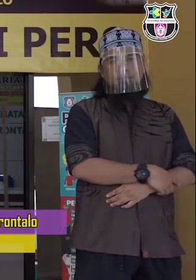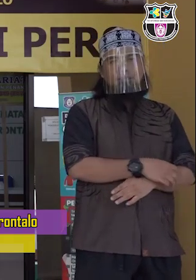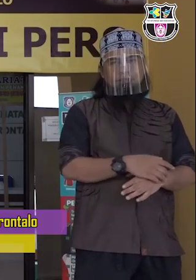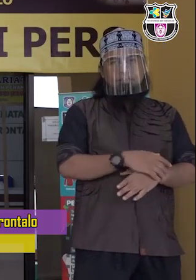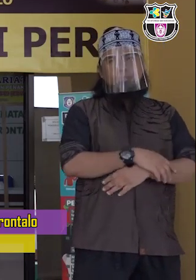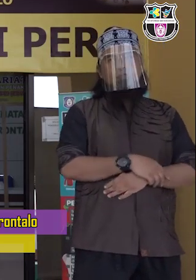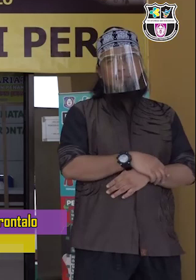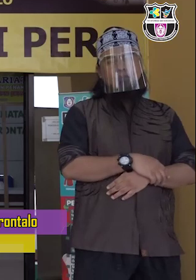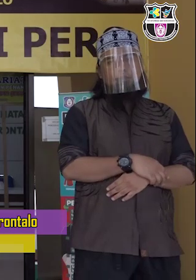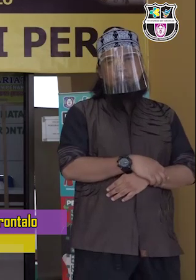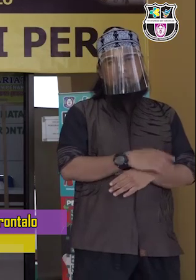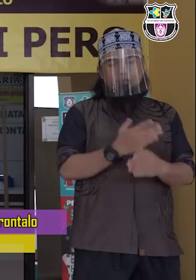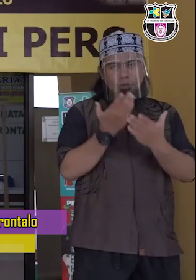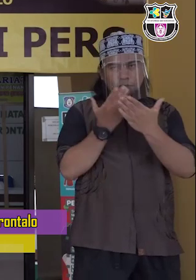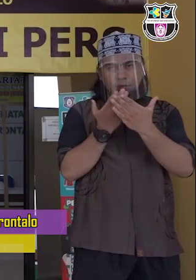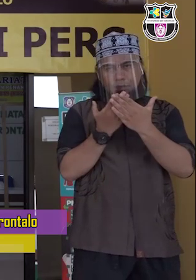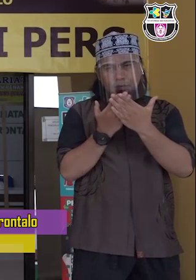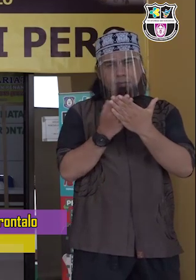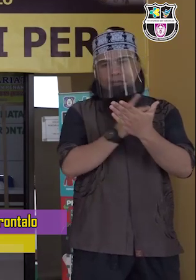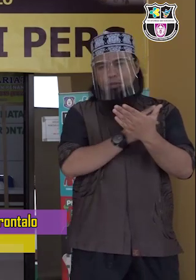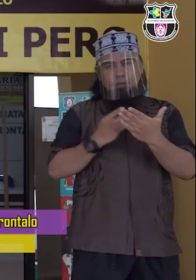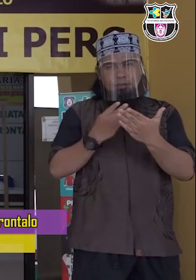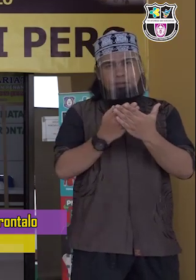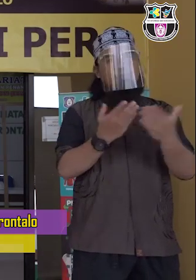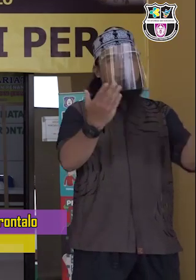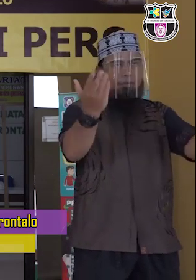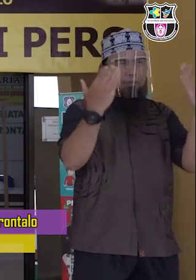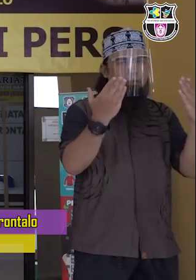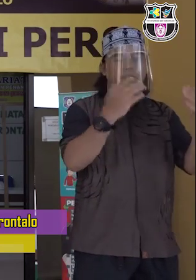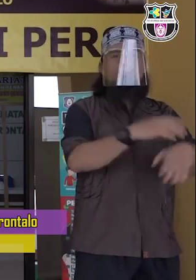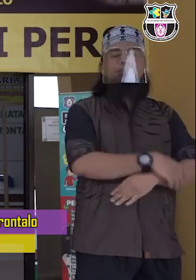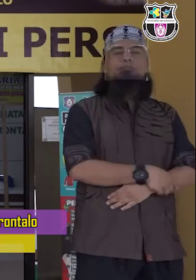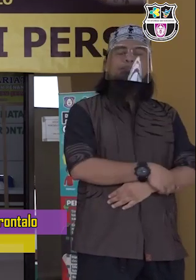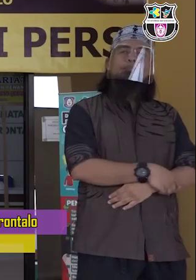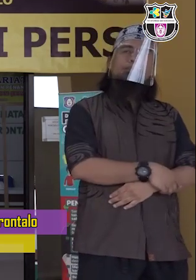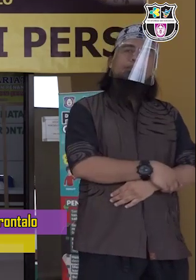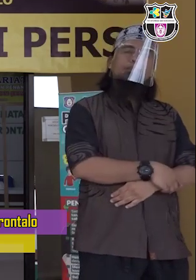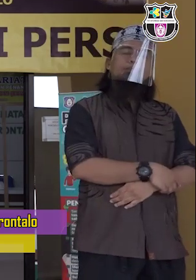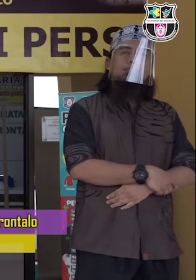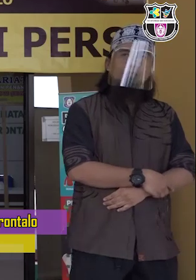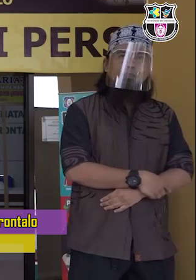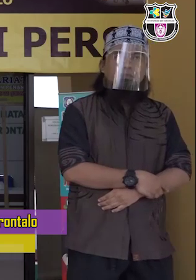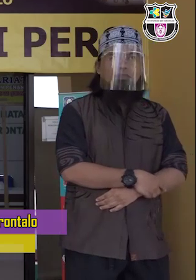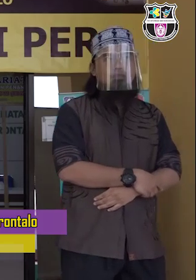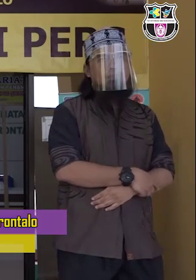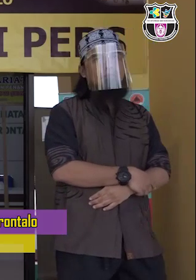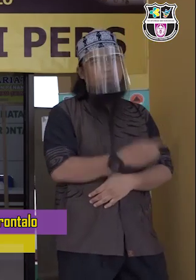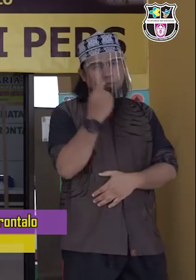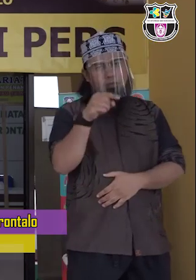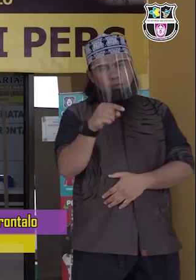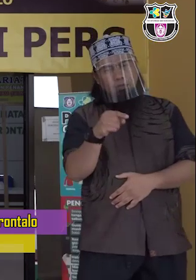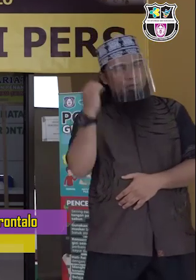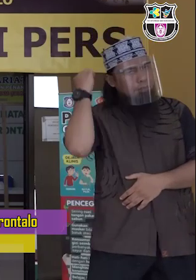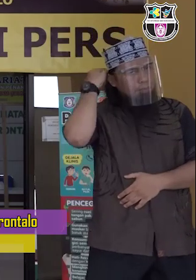kami menghimbau kepada ibu-ibu, memang untuk ibu-ibu yang berasal dari zona merah